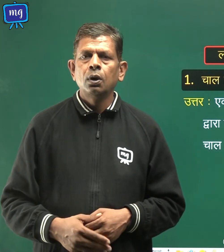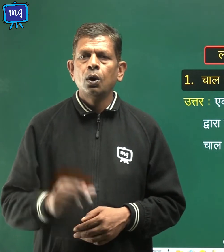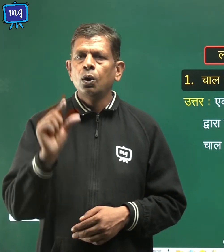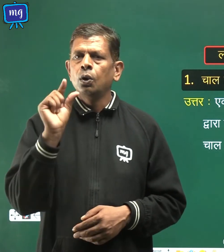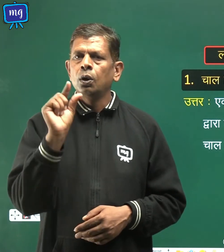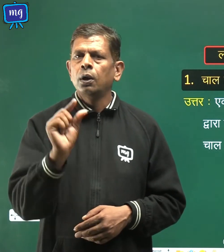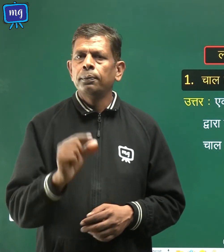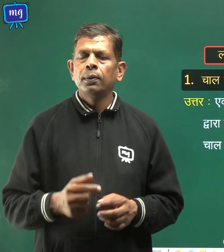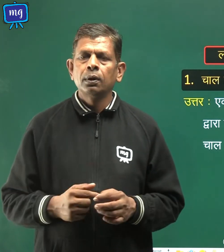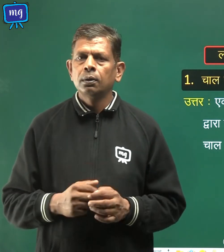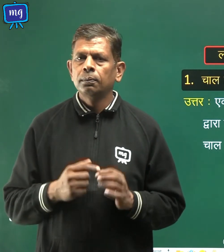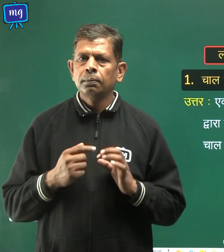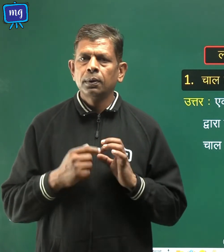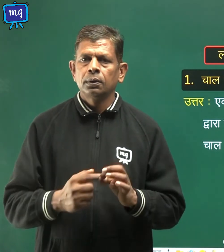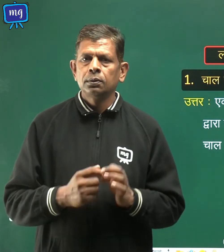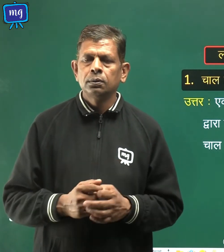लघुत्तरात्मक प्रश्न